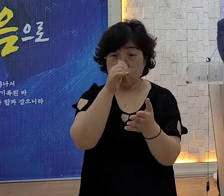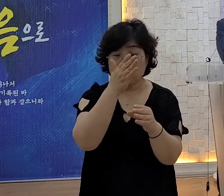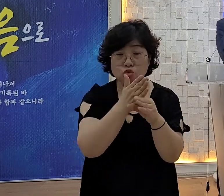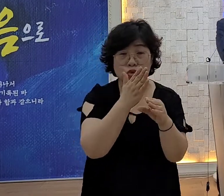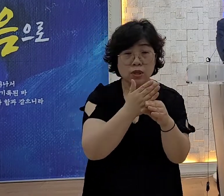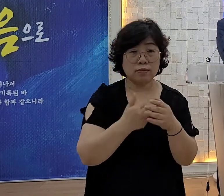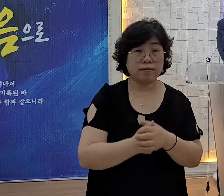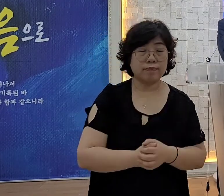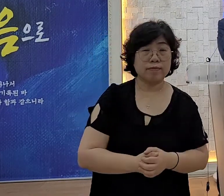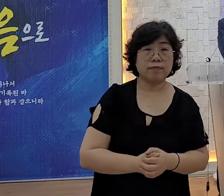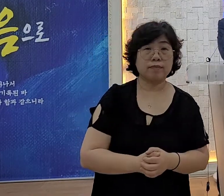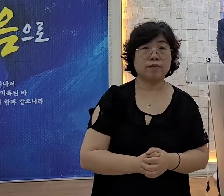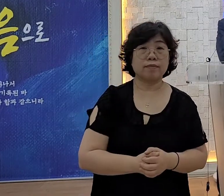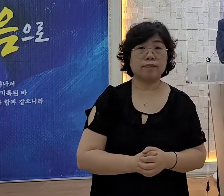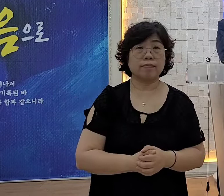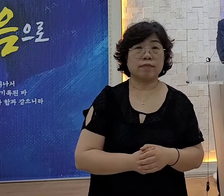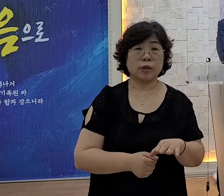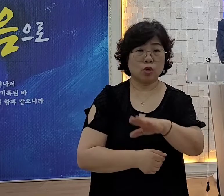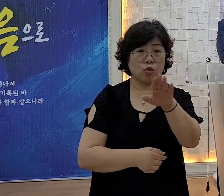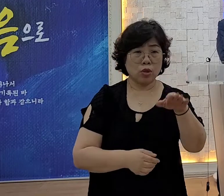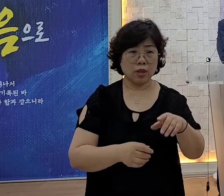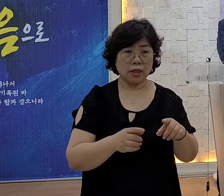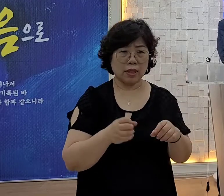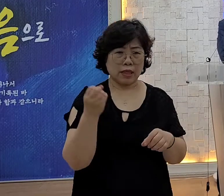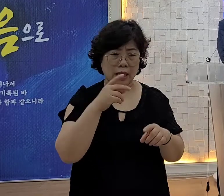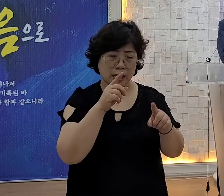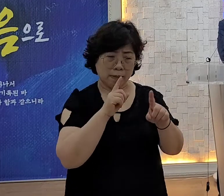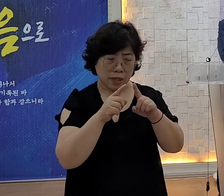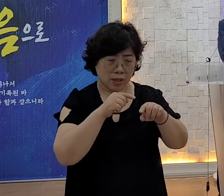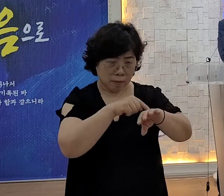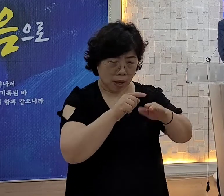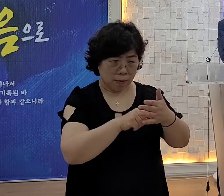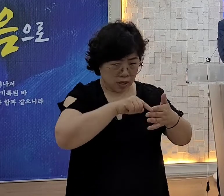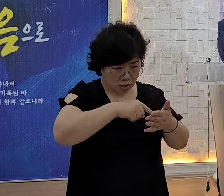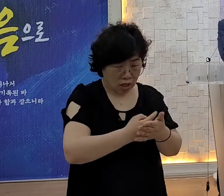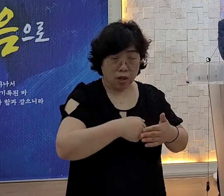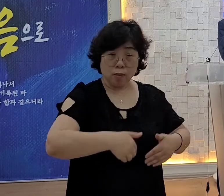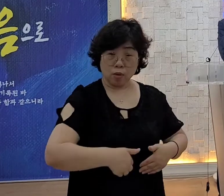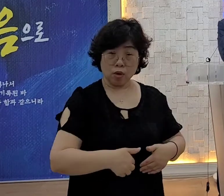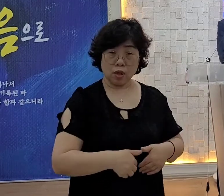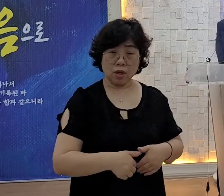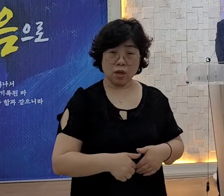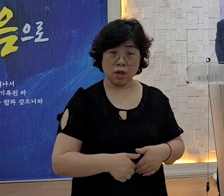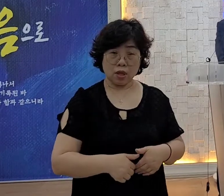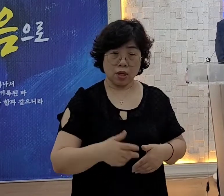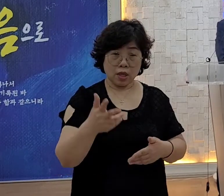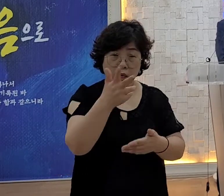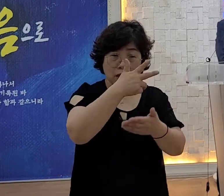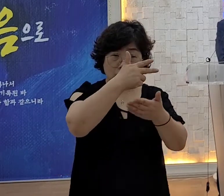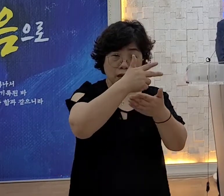이 말씀을 다시 한번 마음에 새길 필요가 있습니다. 아브라함이 하나님을 믿음에